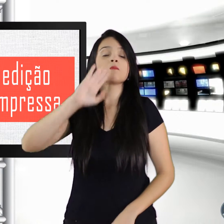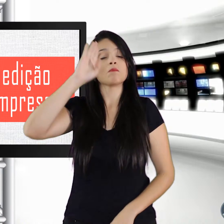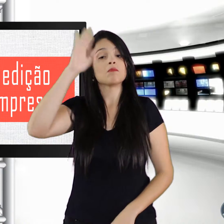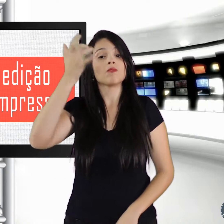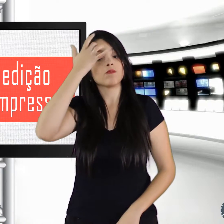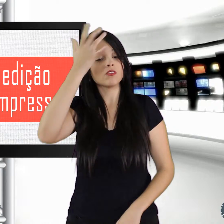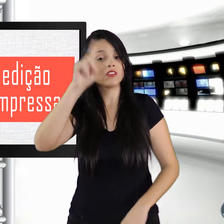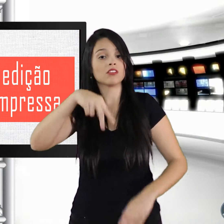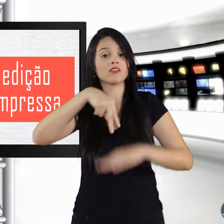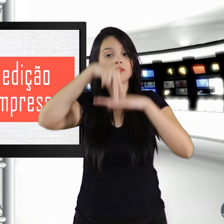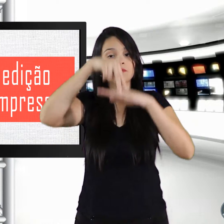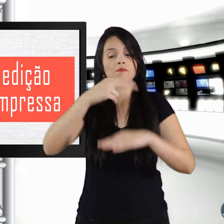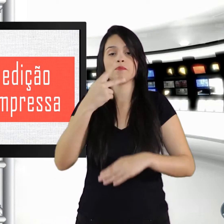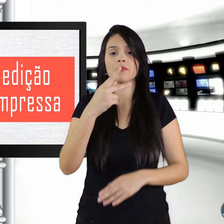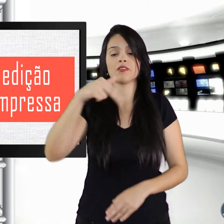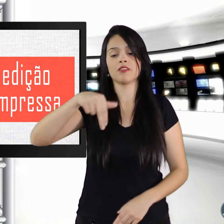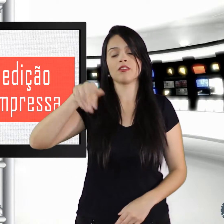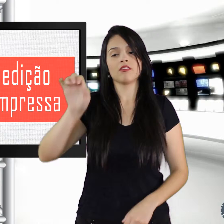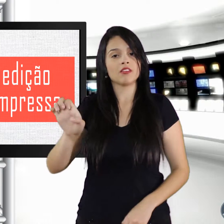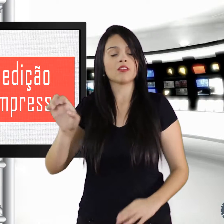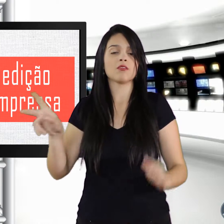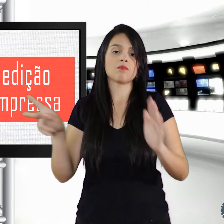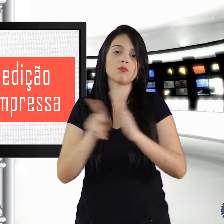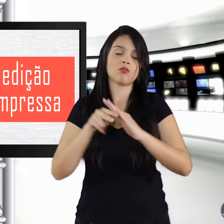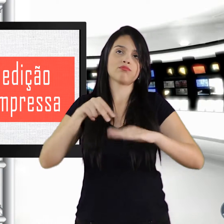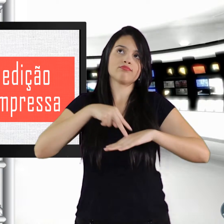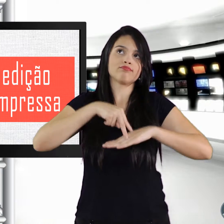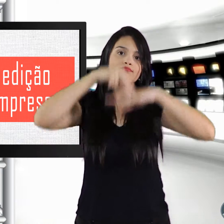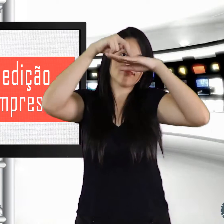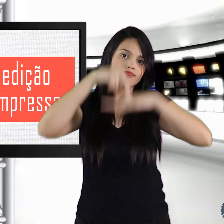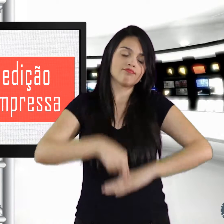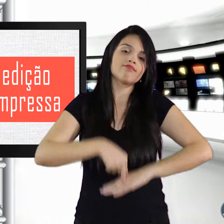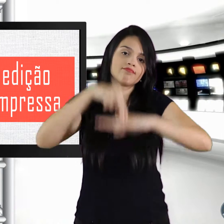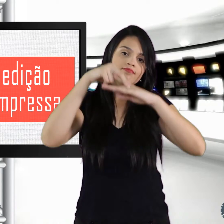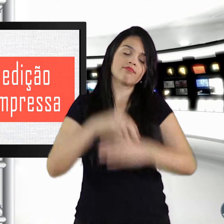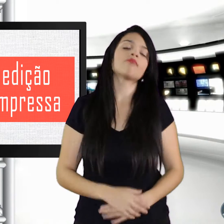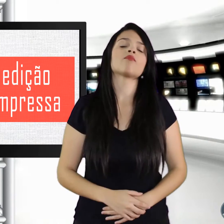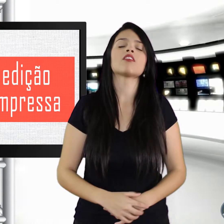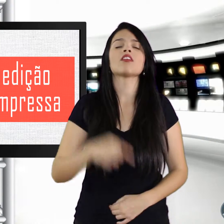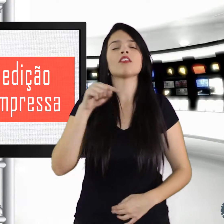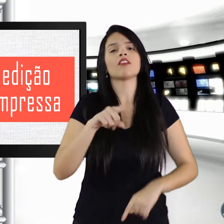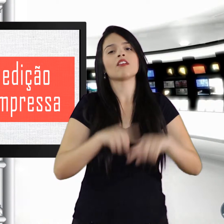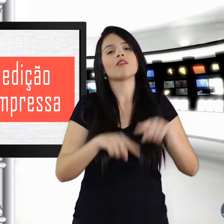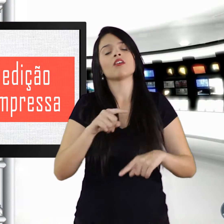plataformas PNE, de percurso vertical. São equipamentos que servem para deslocar